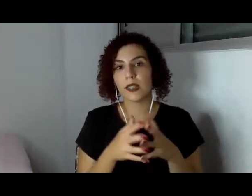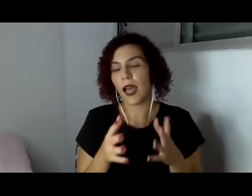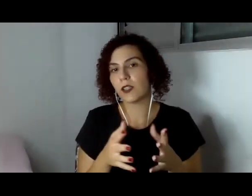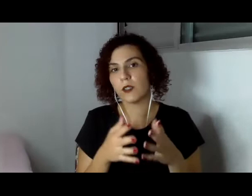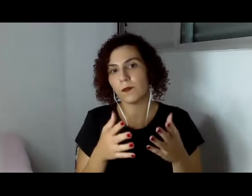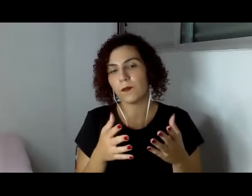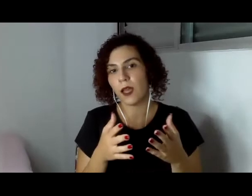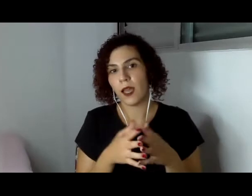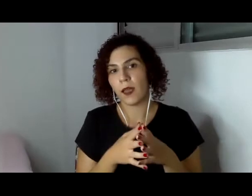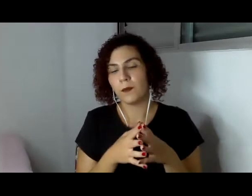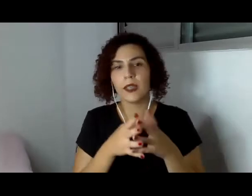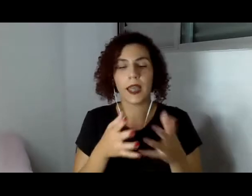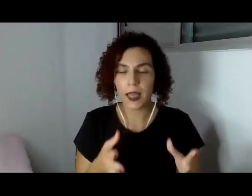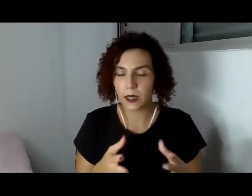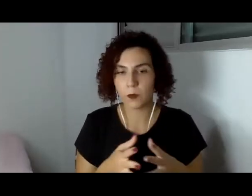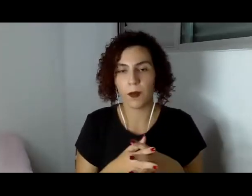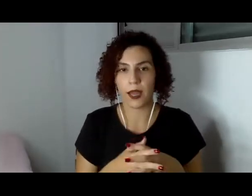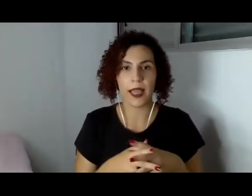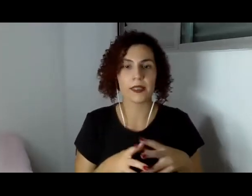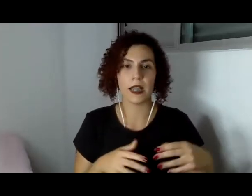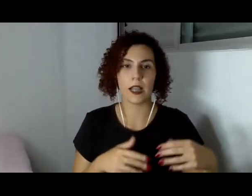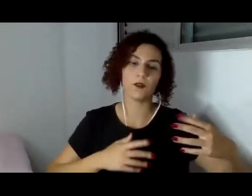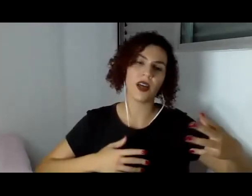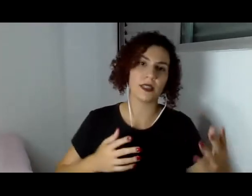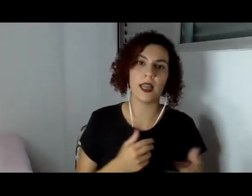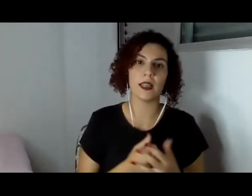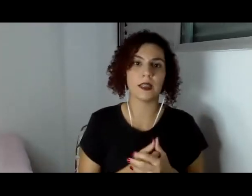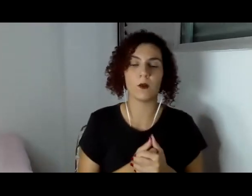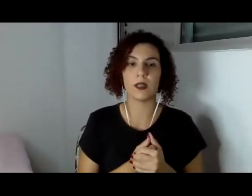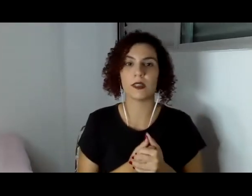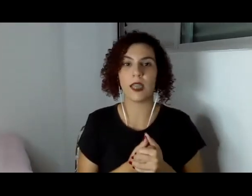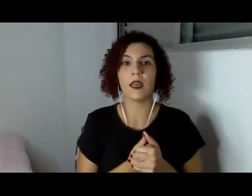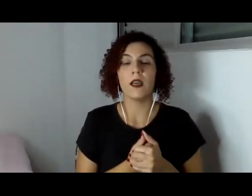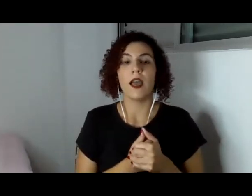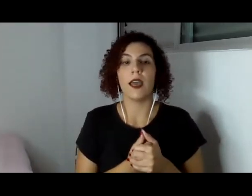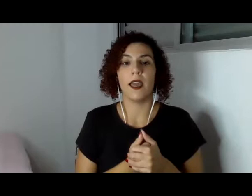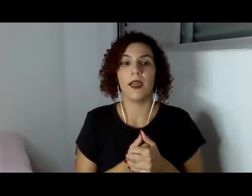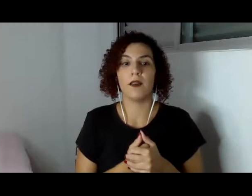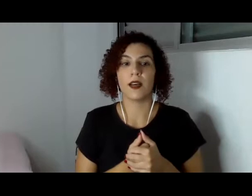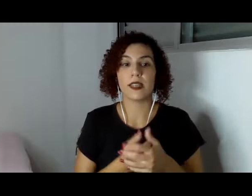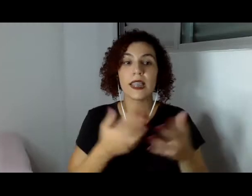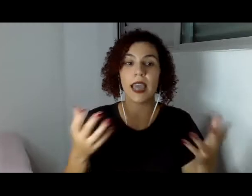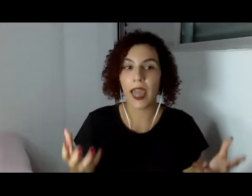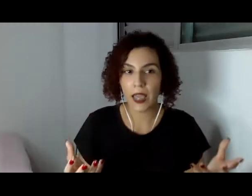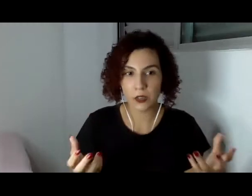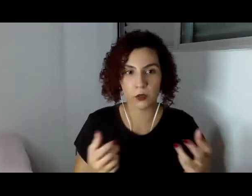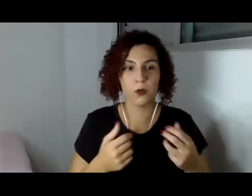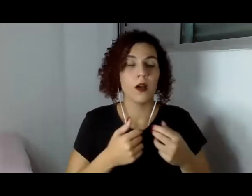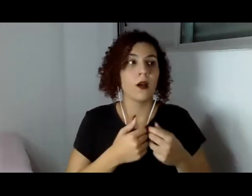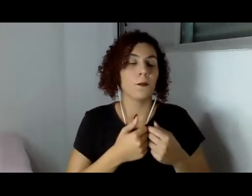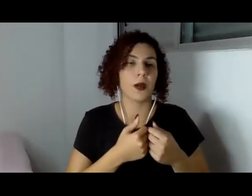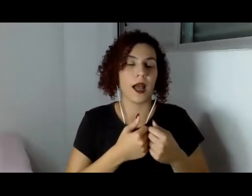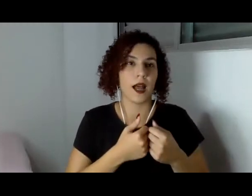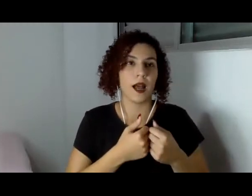numa cidade pequena, me parece, né, numa fazenda. Então, eles fazem